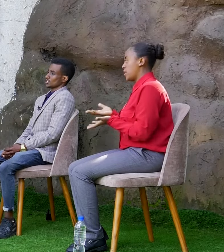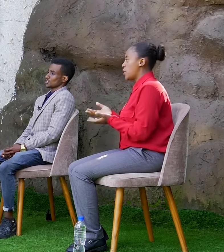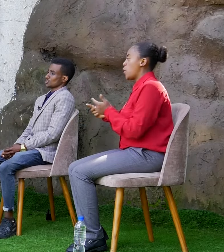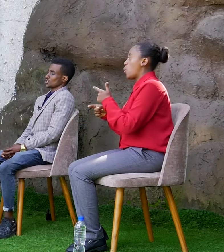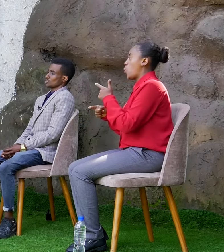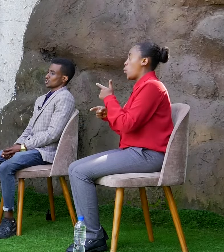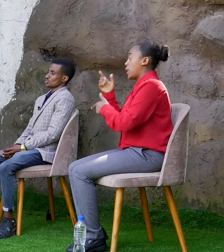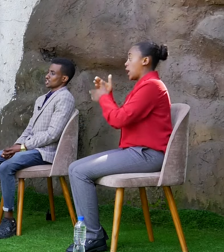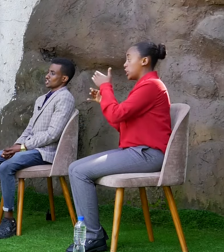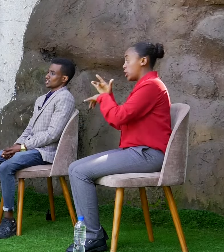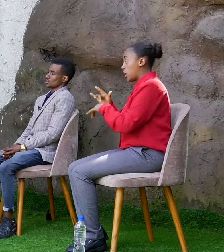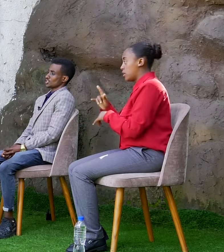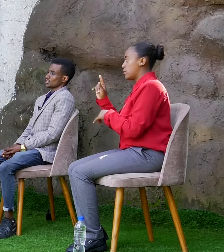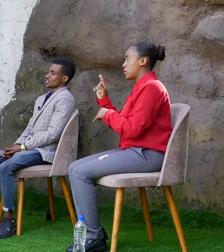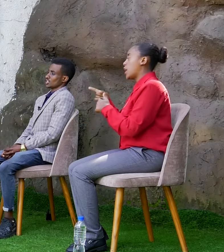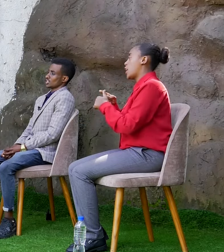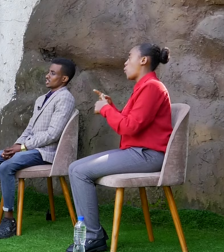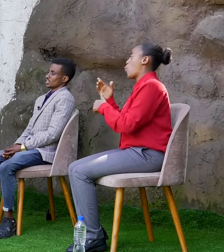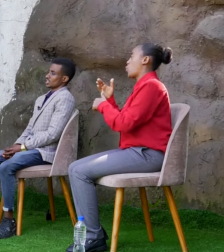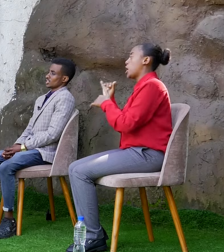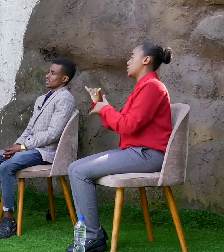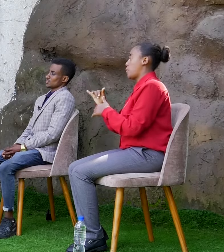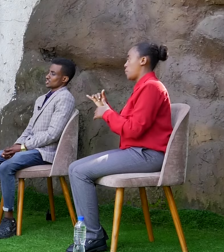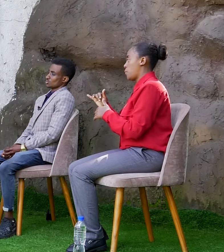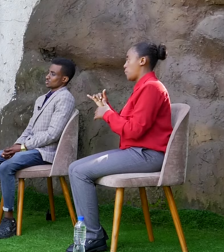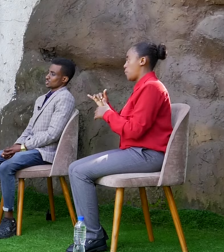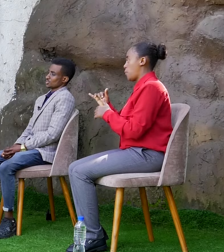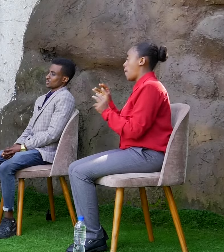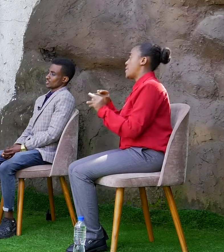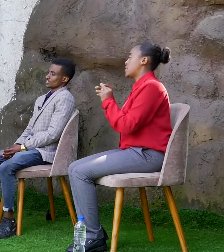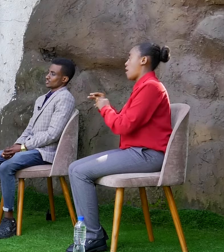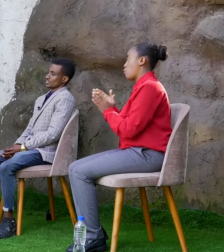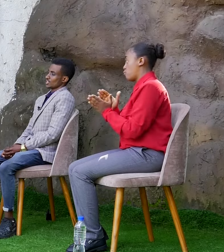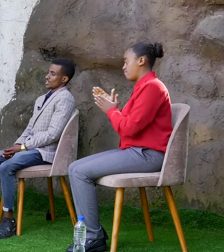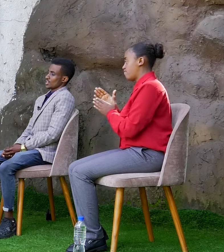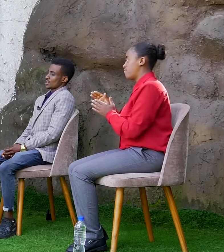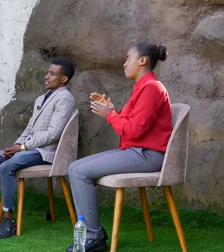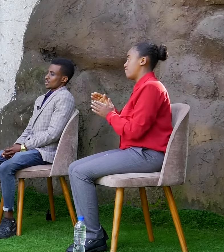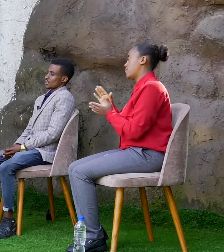የሁለተኛ ደረጃ ትምህርቴን ደግሞ ተኩለሽ አንደኛና ሁለተኛ ደረጃ መሰናዶ ትምህርት ቤት ማለት ነው።